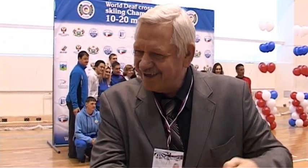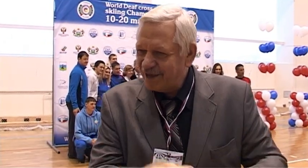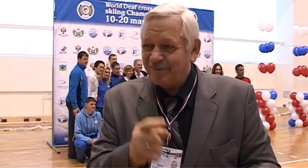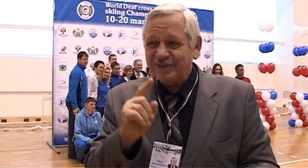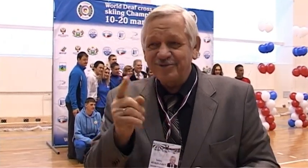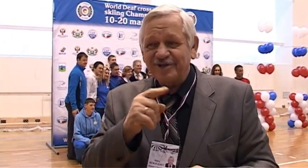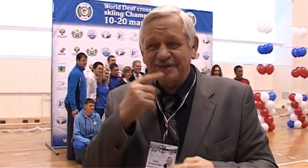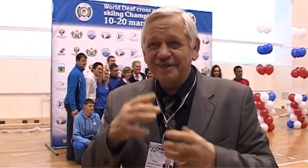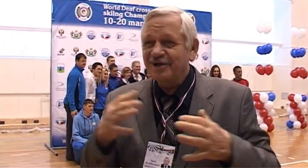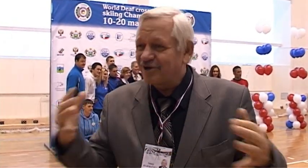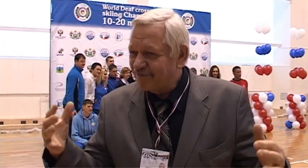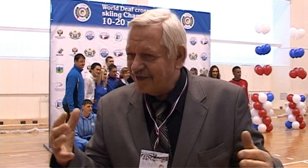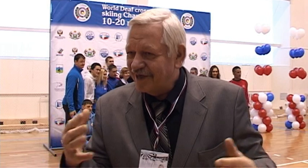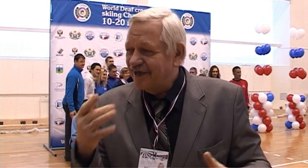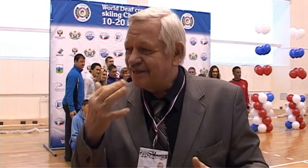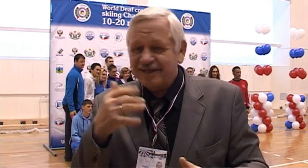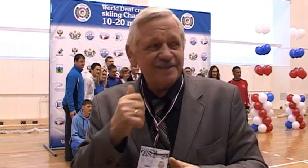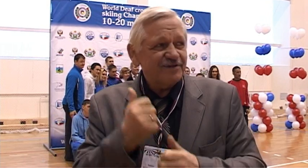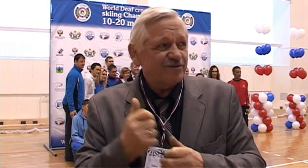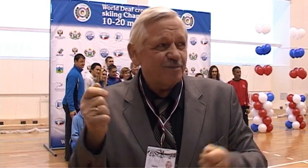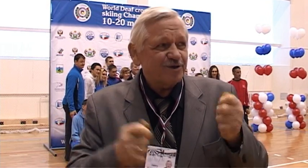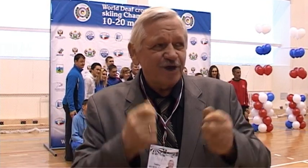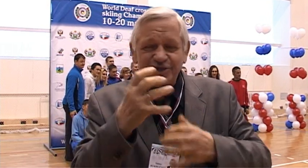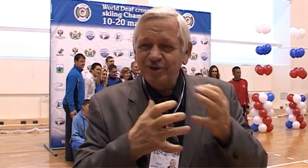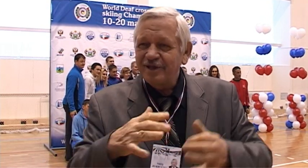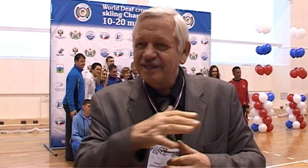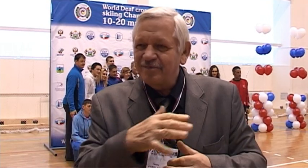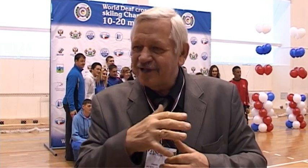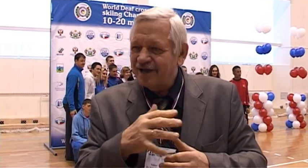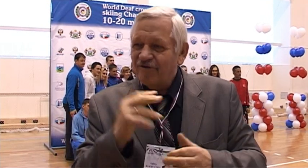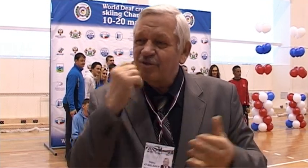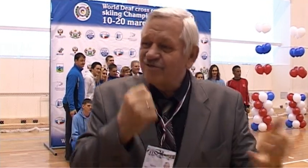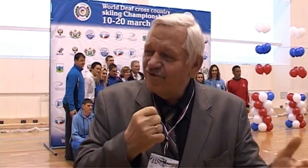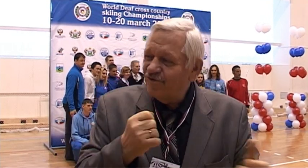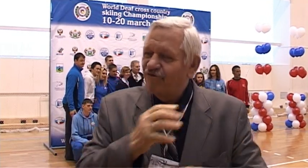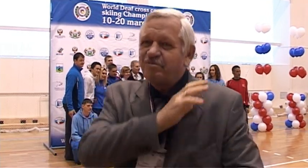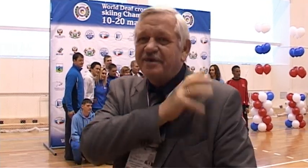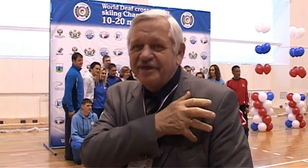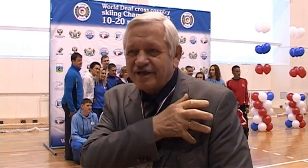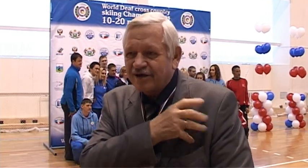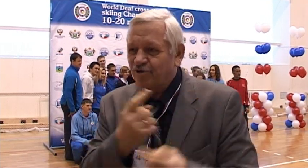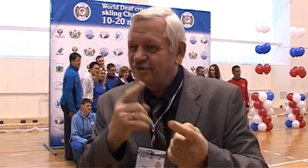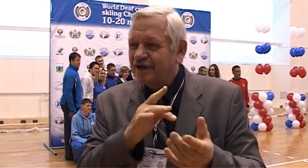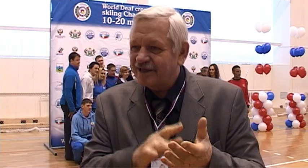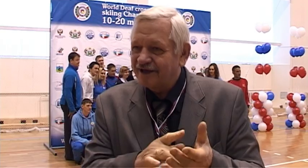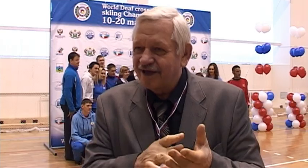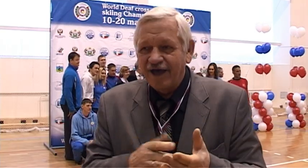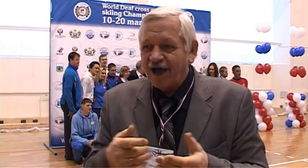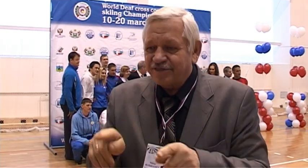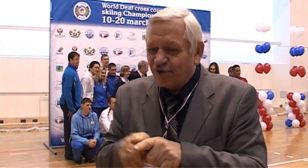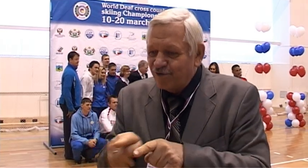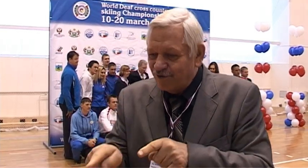поколение. Потому что Россия огромная. Иностранцы в основном приезжают на чемпионаты мира в Москву, в Питер, в крупные